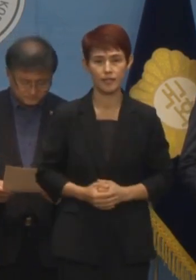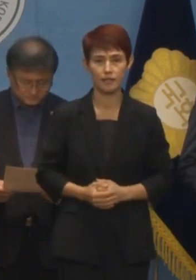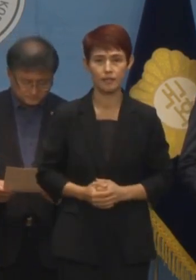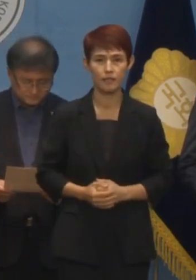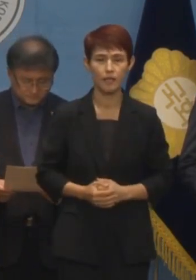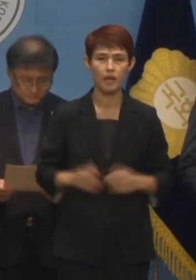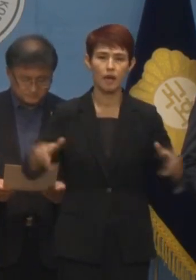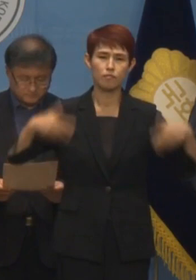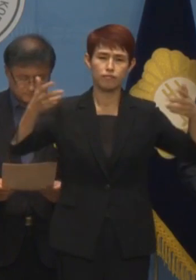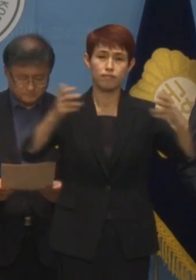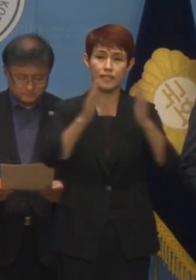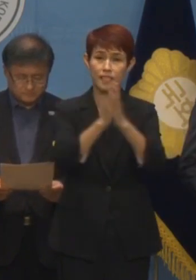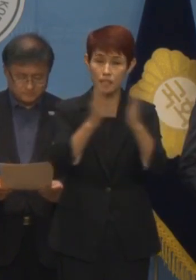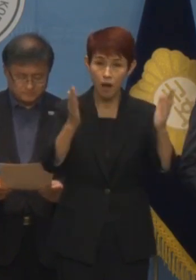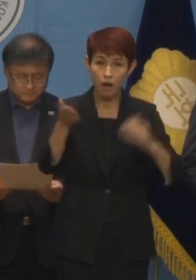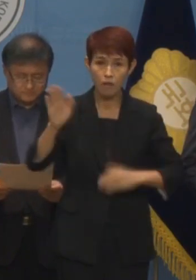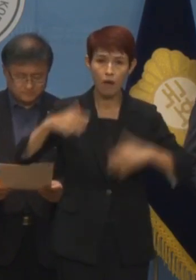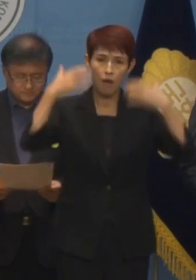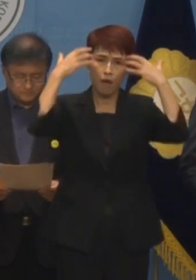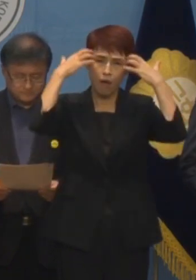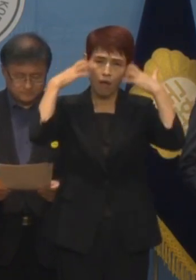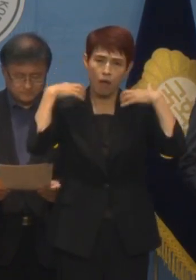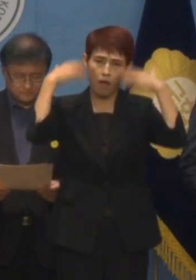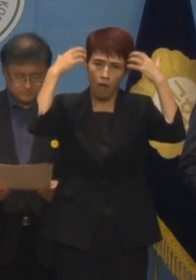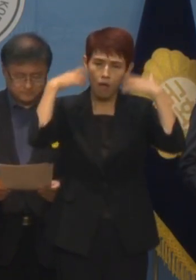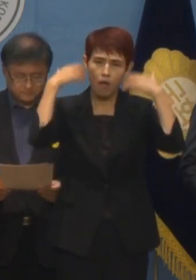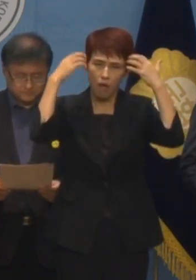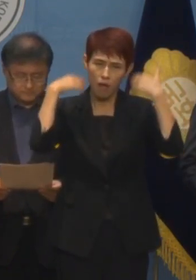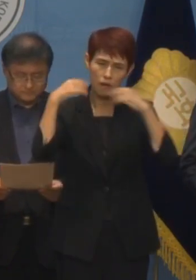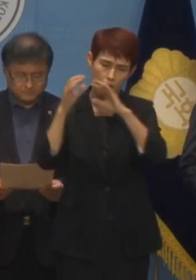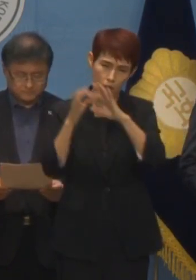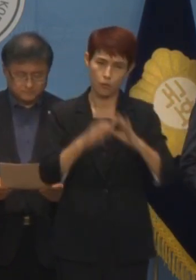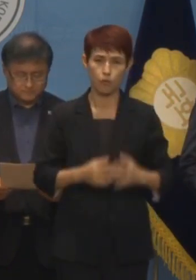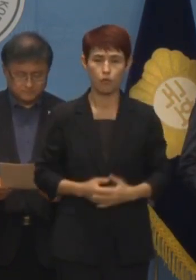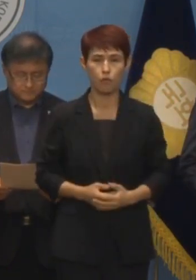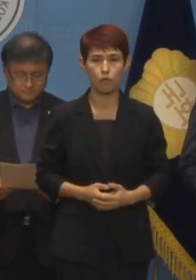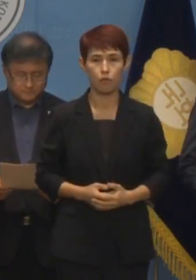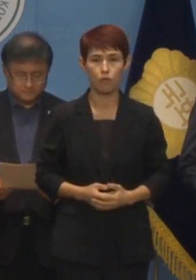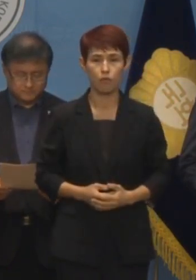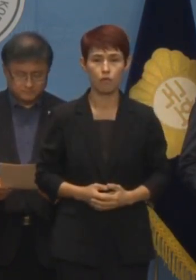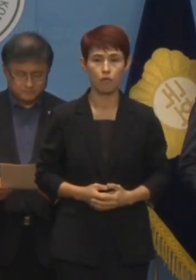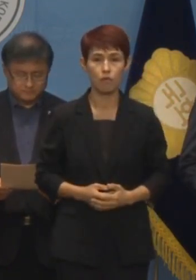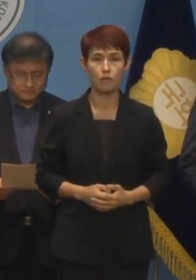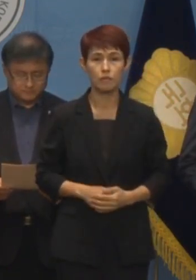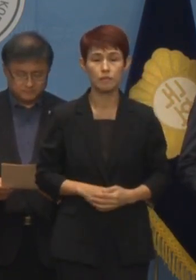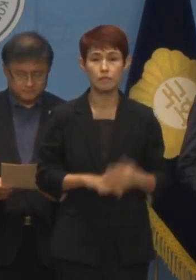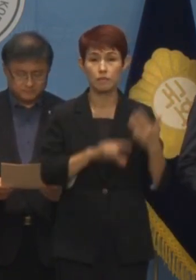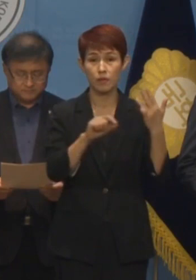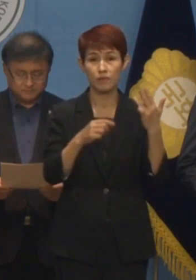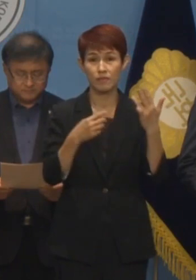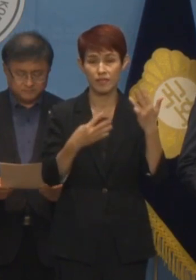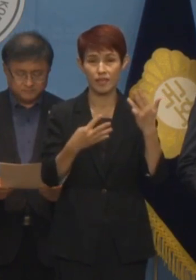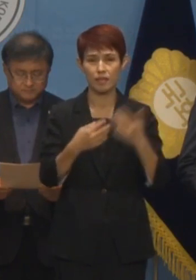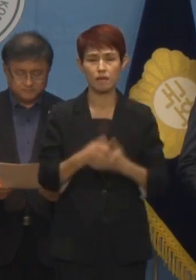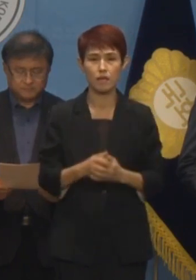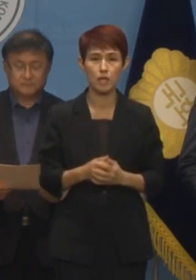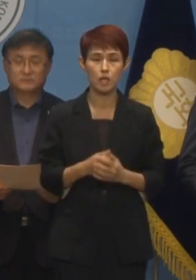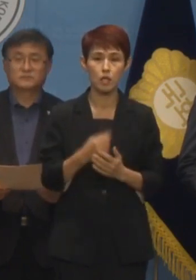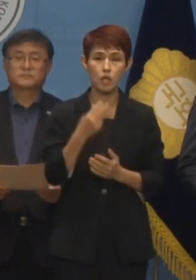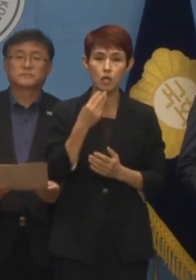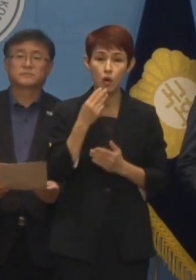입추가 지났지만 폭염은 계속되고 있습니다. 지난 4일 경기도 여주에서는 40도의